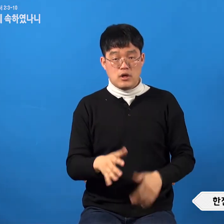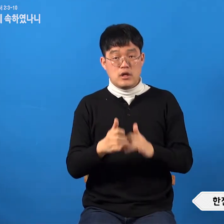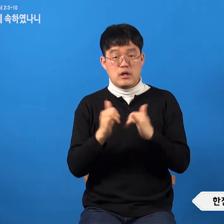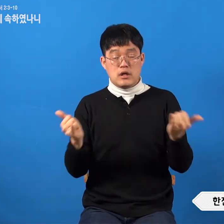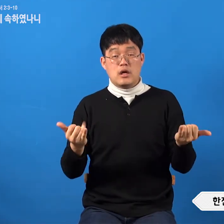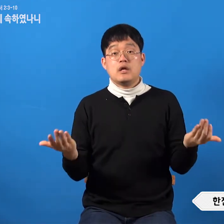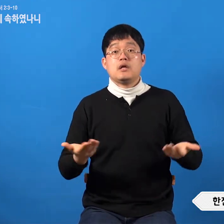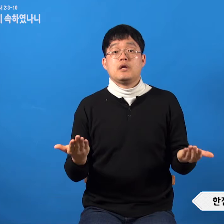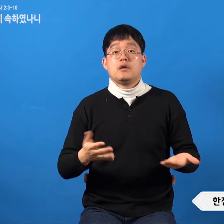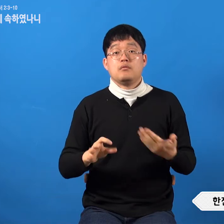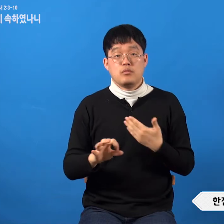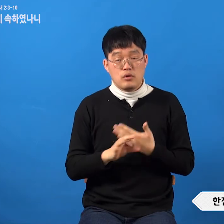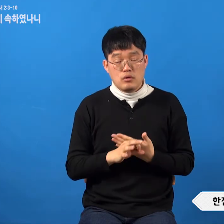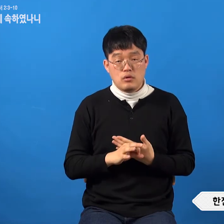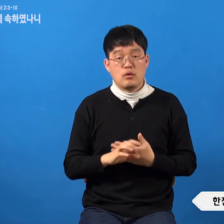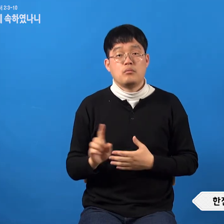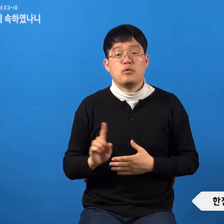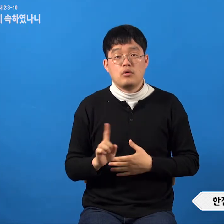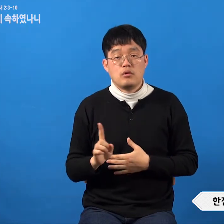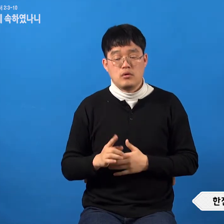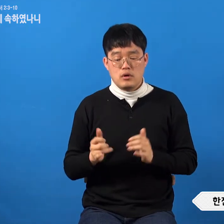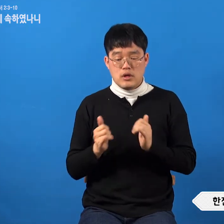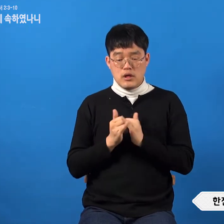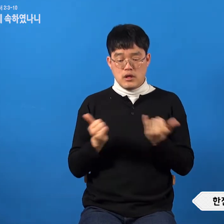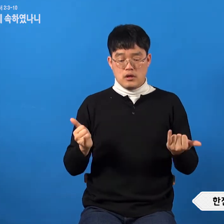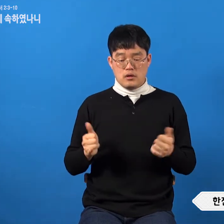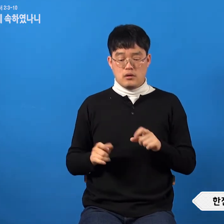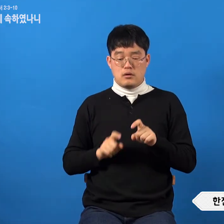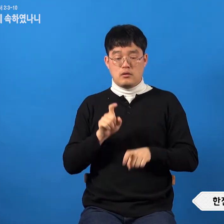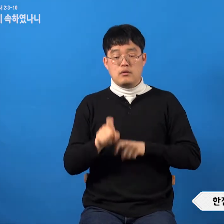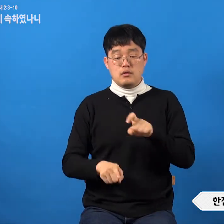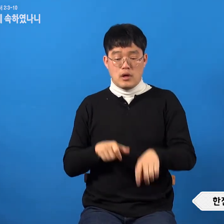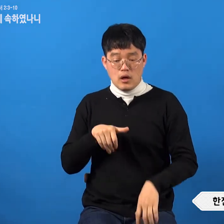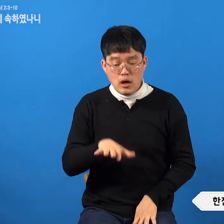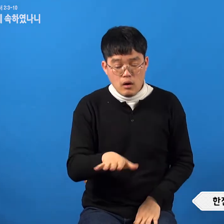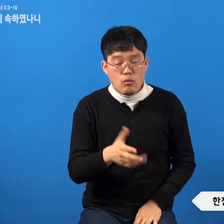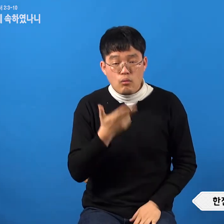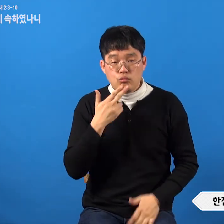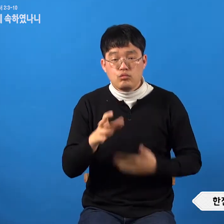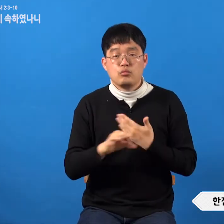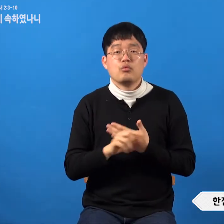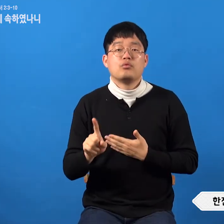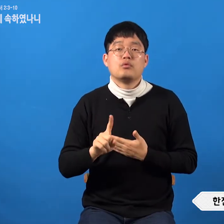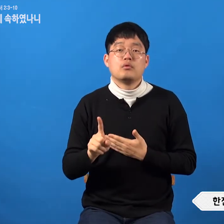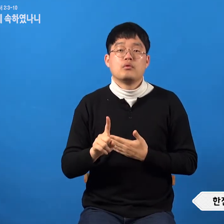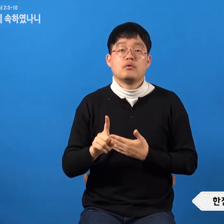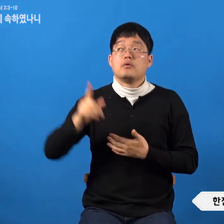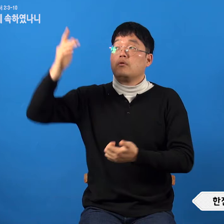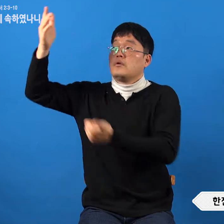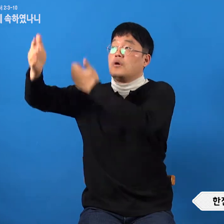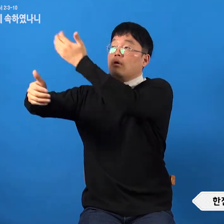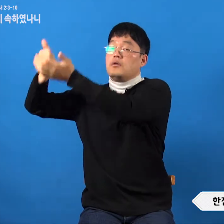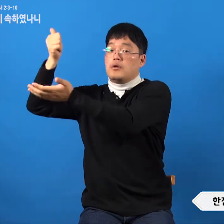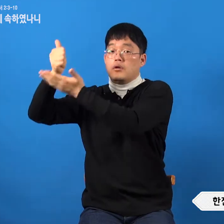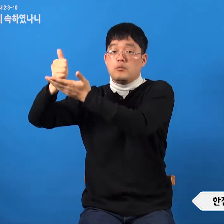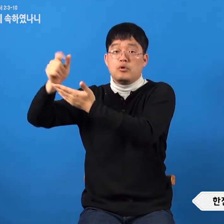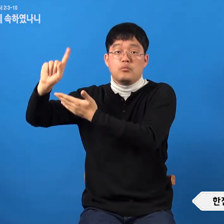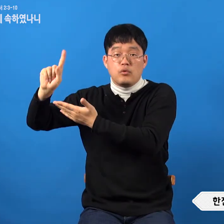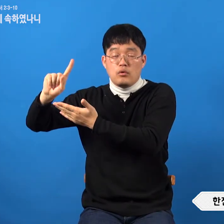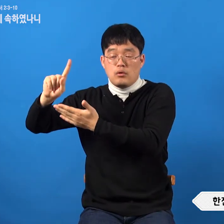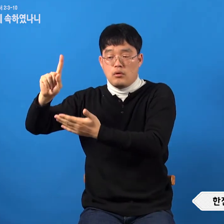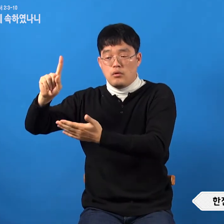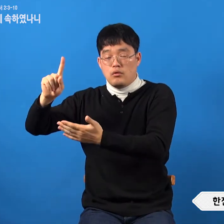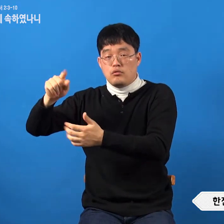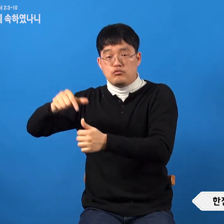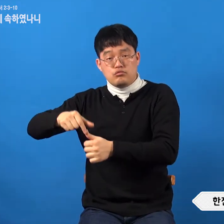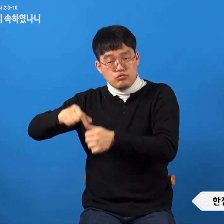있는 일이라고 한다면 그러면 인간이 플랫폼까지 안 나오면 하나님은 아무도 구원할 수 없다는 말이